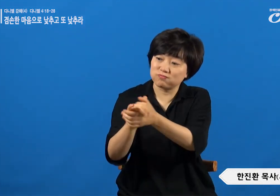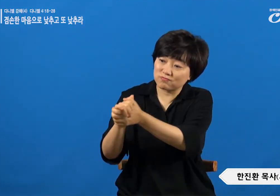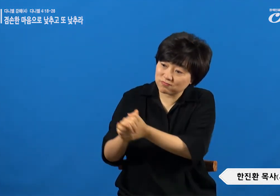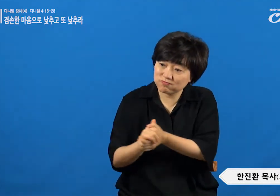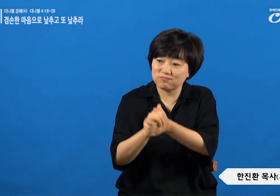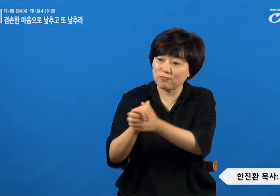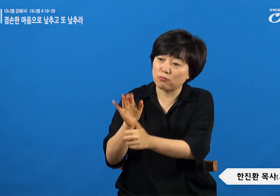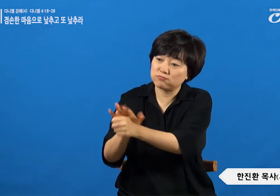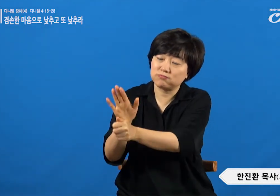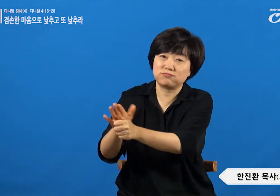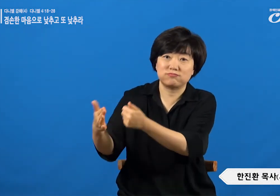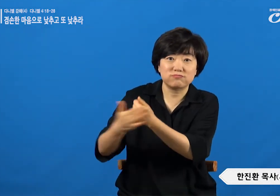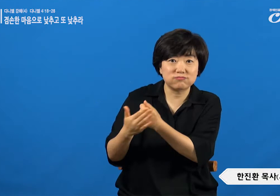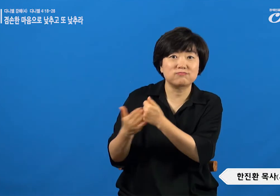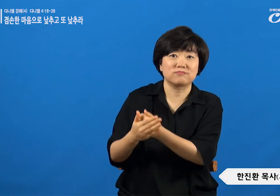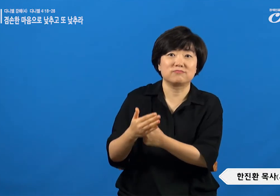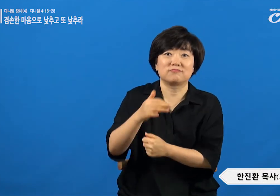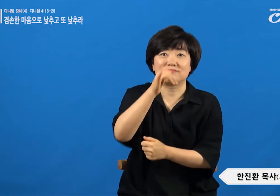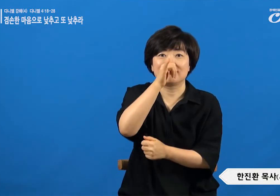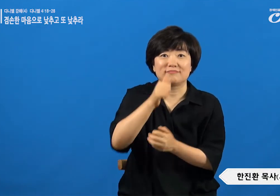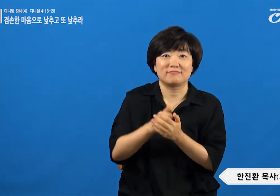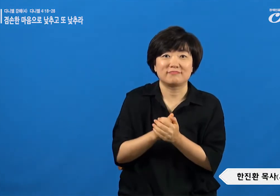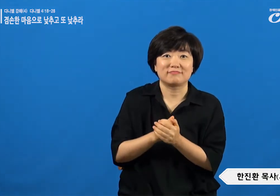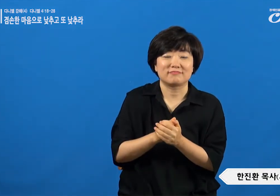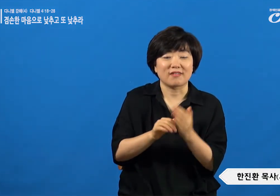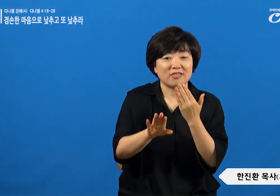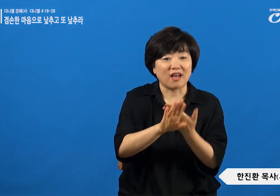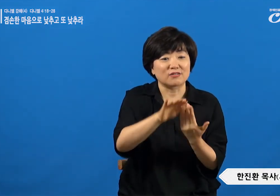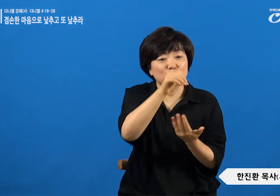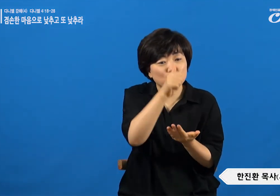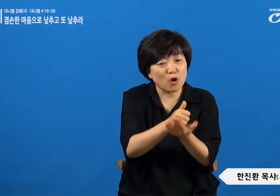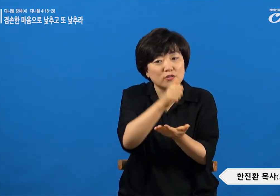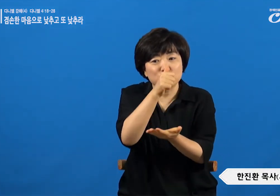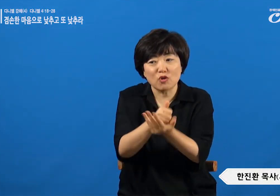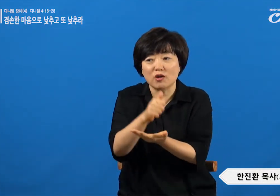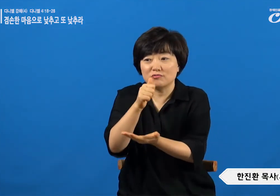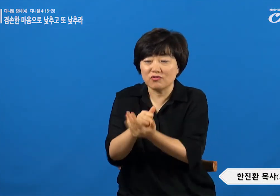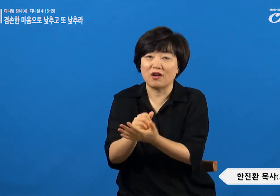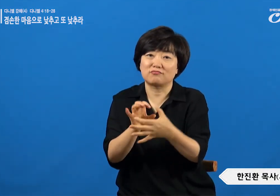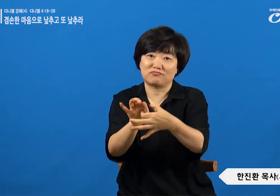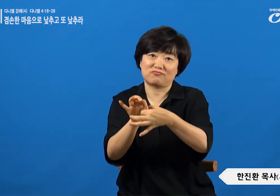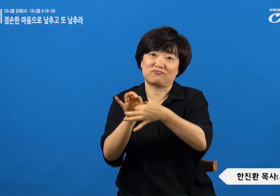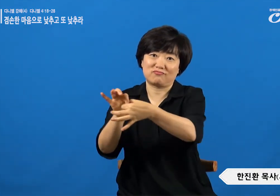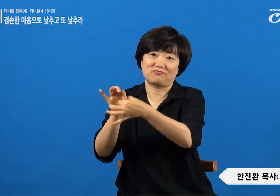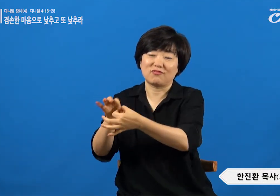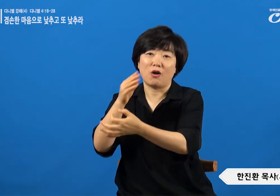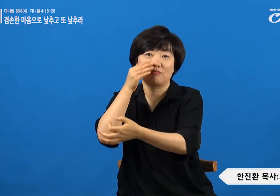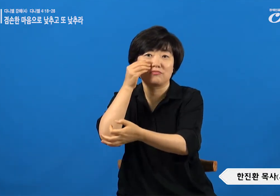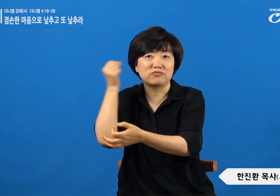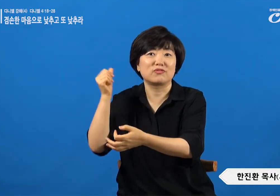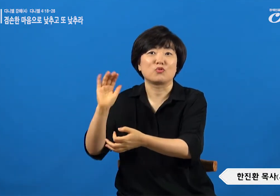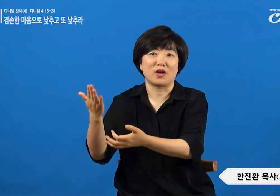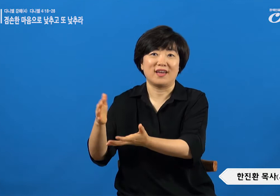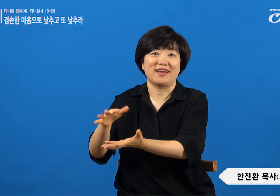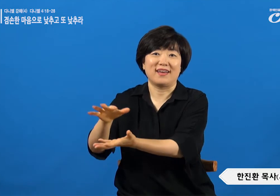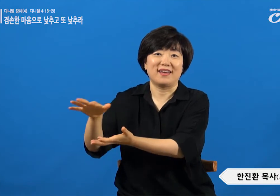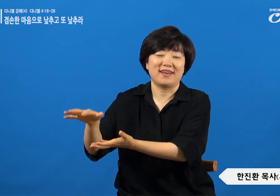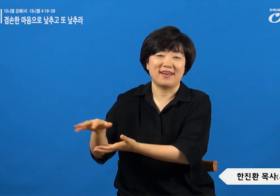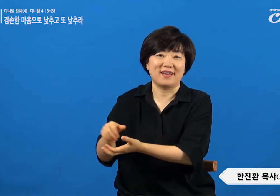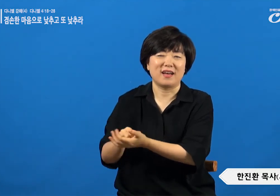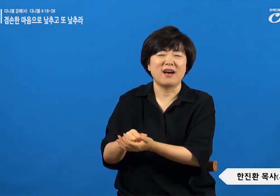아우 하면서 밀어주고 끌어주고 그럽니다. 다른 모든 죄들은 관계에서만큼은 자기들끼리 좋을 수도